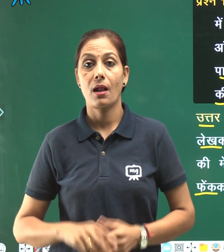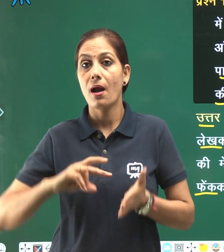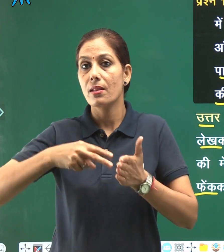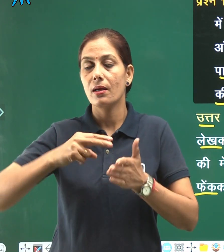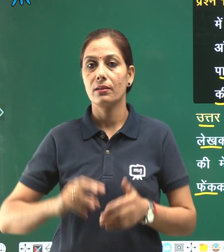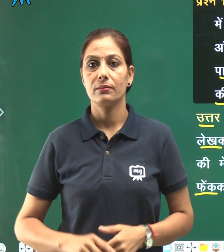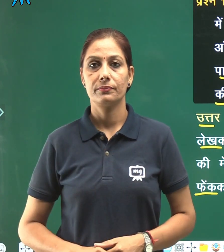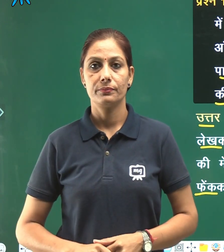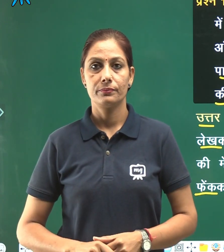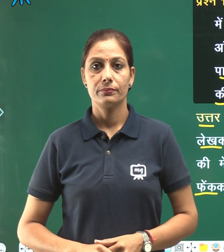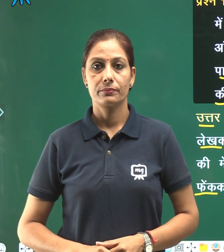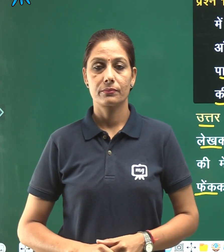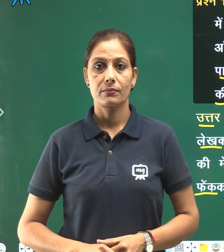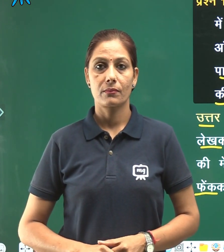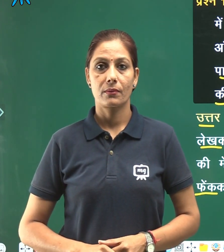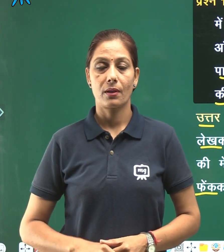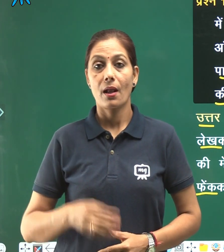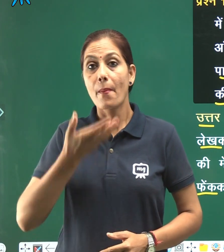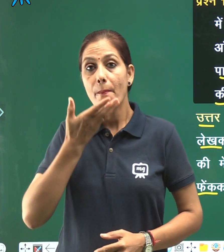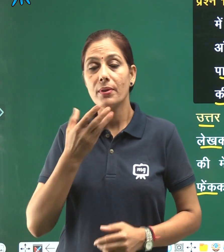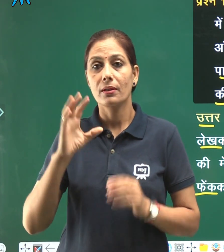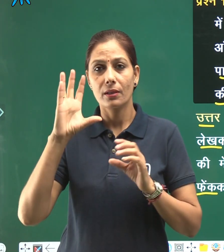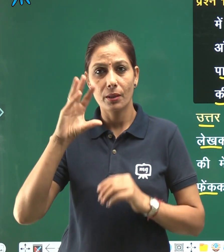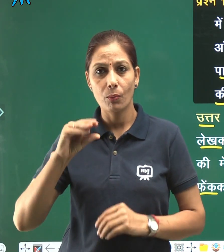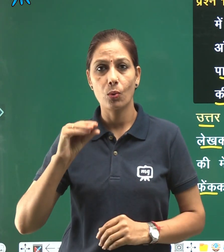अर्थात पानी की कमी होने पर भी